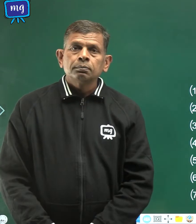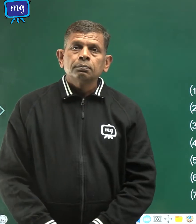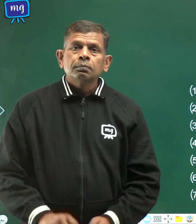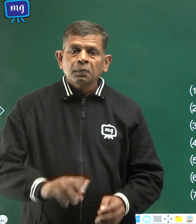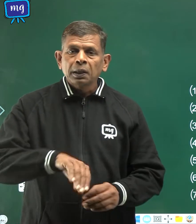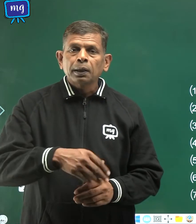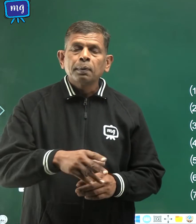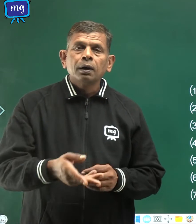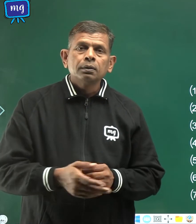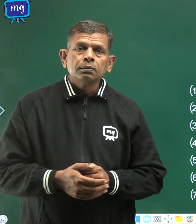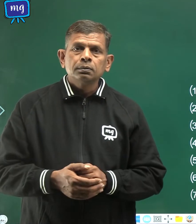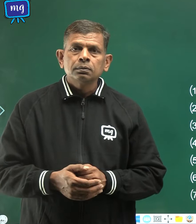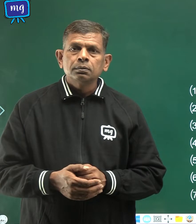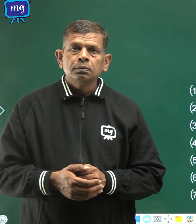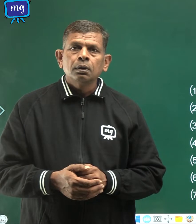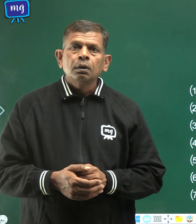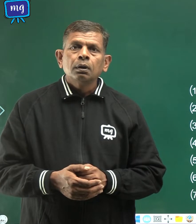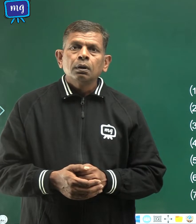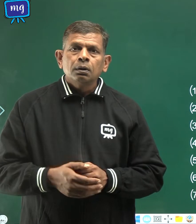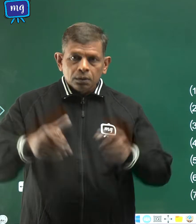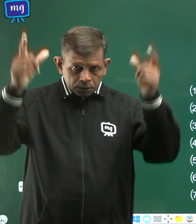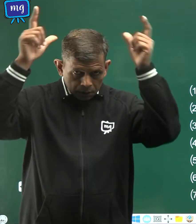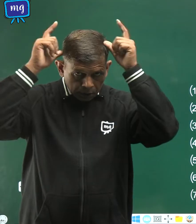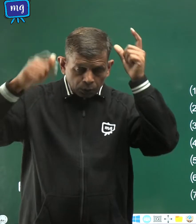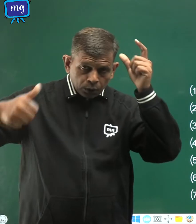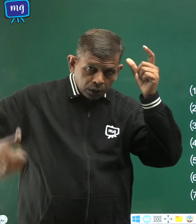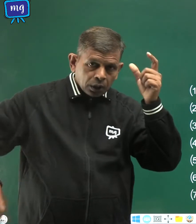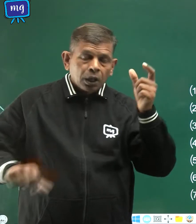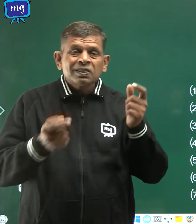उसके बाद खाद एवं उर्वरक देना,